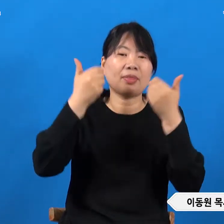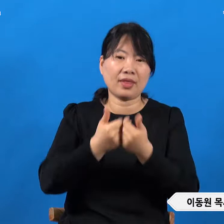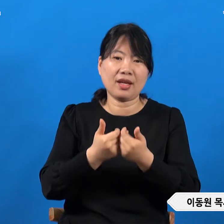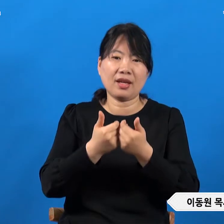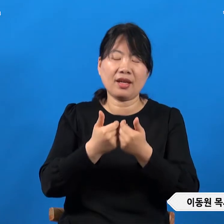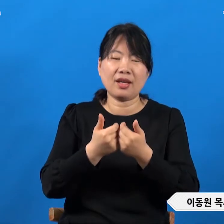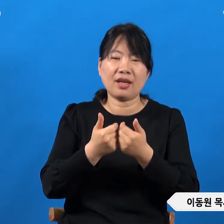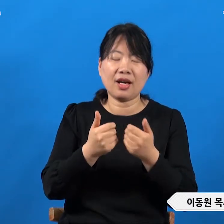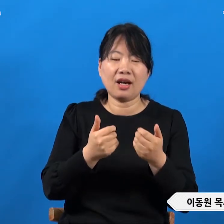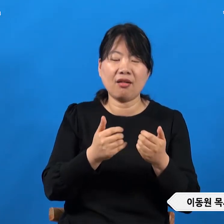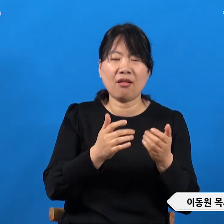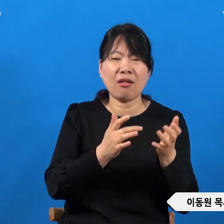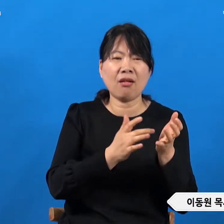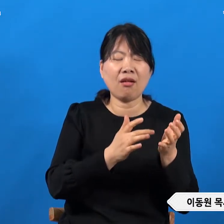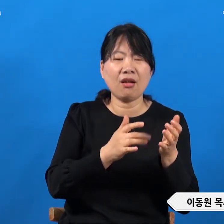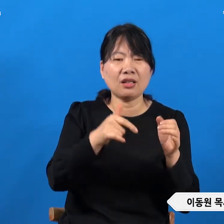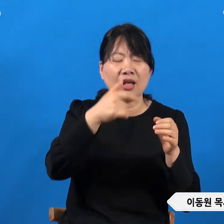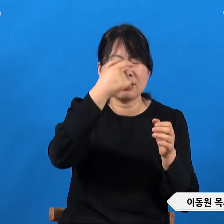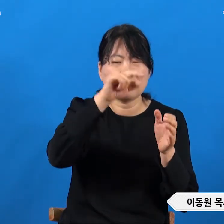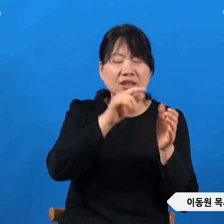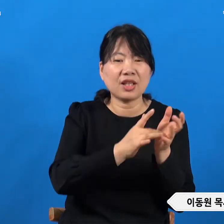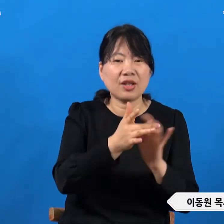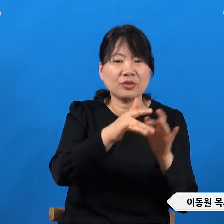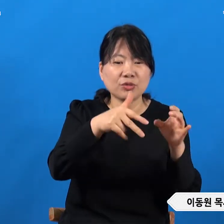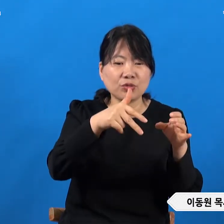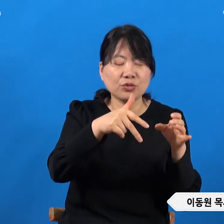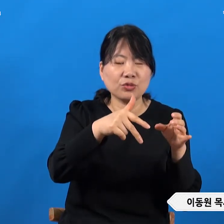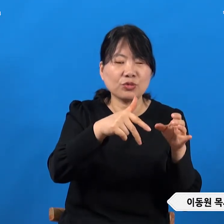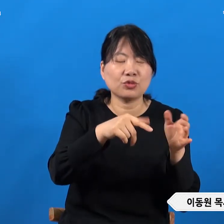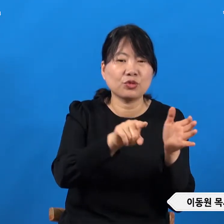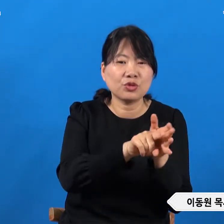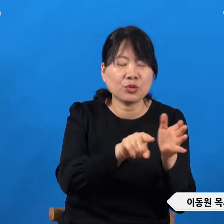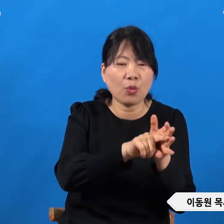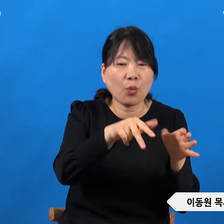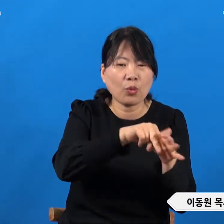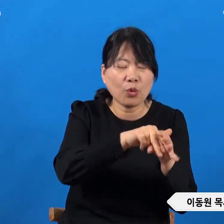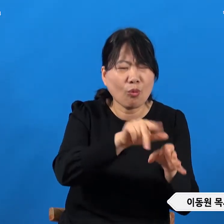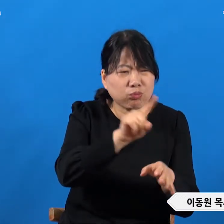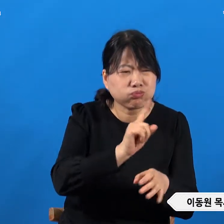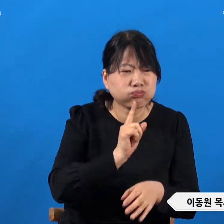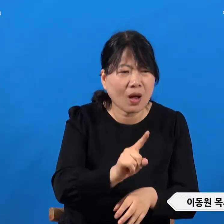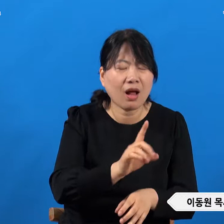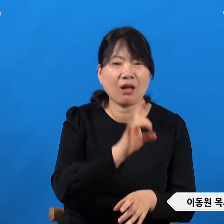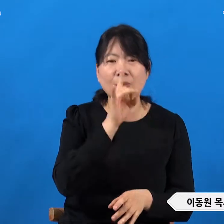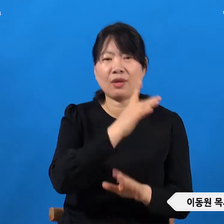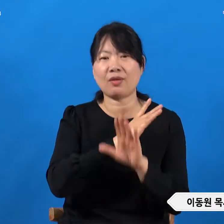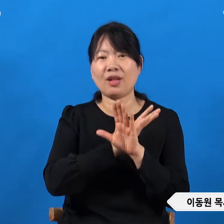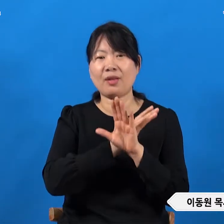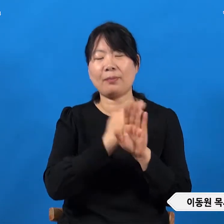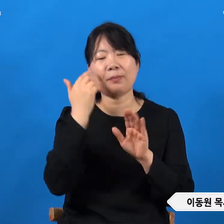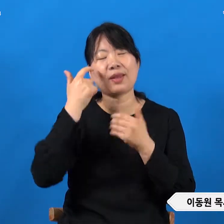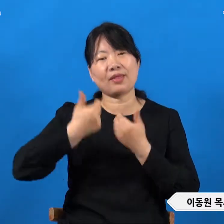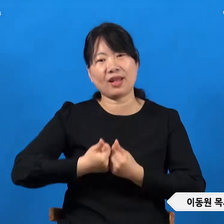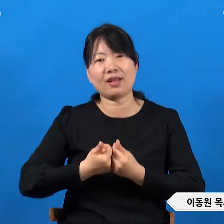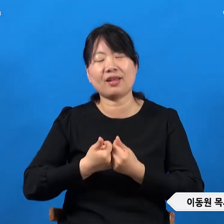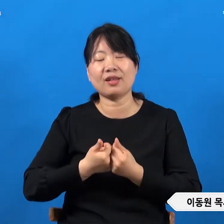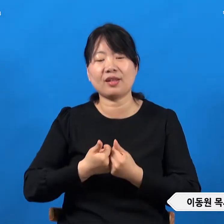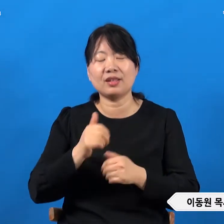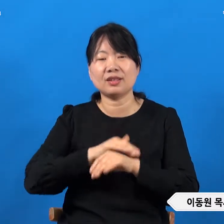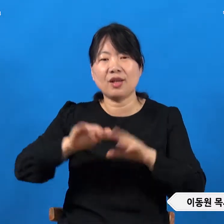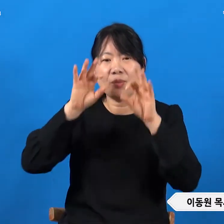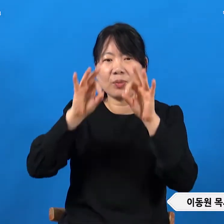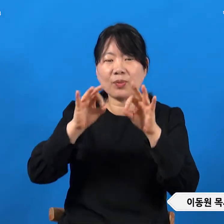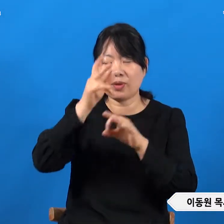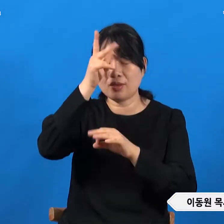합니다. 야소교가 웬 말이냐 그러면서 이제 반대를 해요. 그러자 그는 가만히 보니까